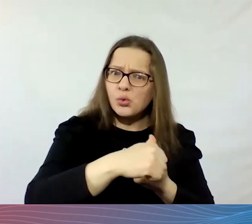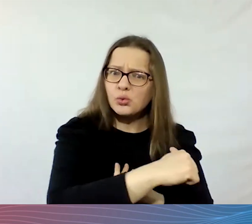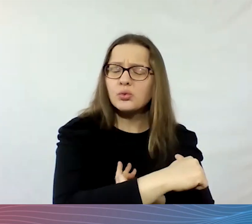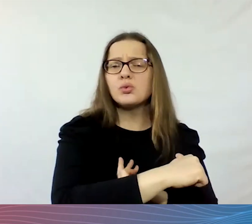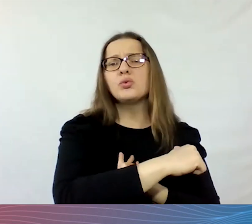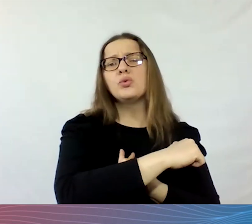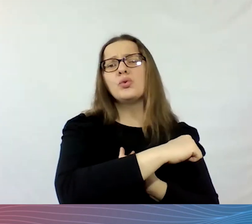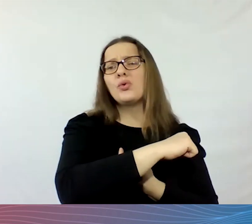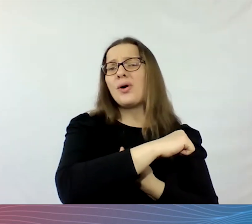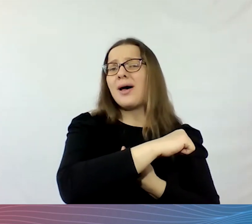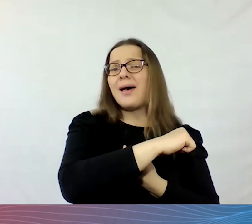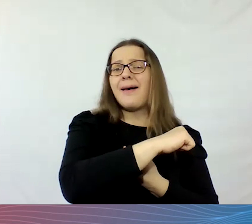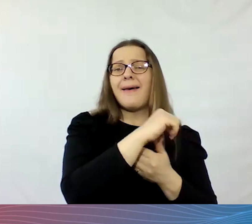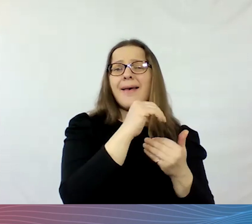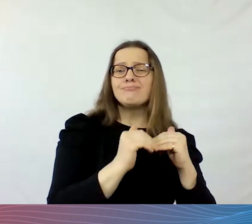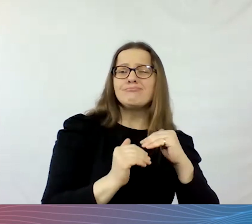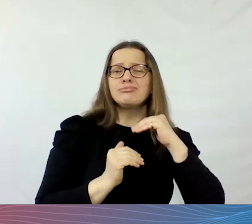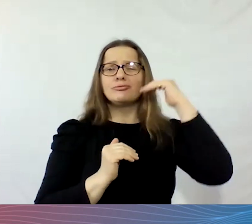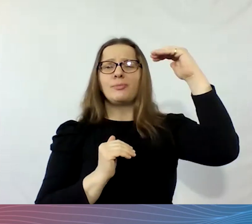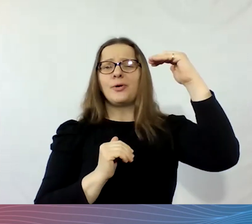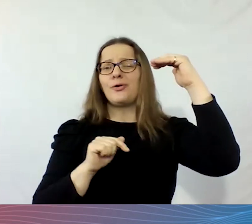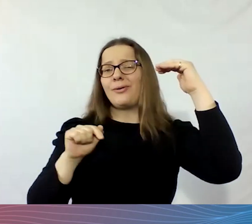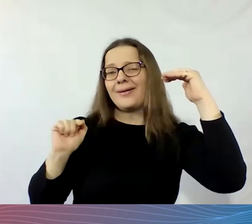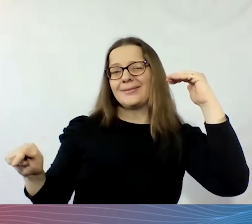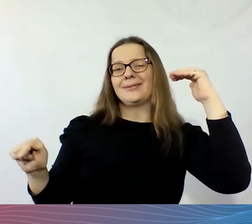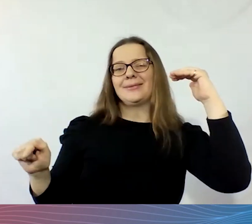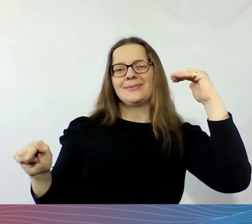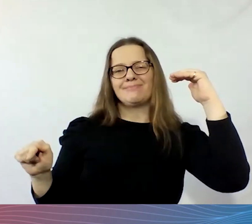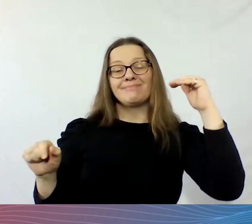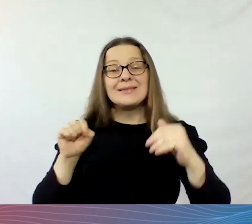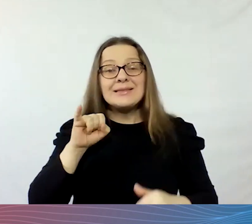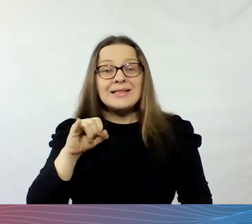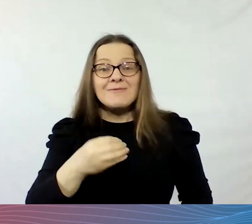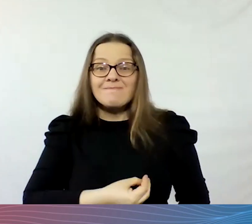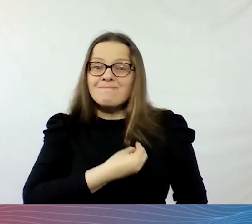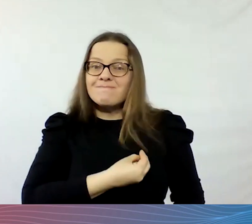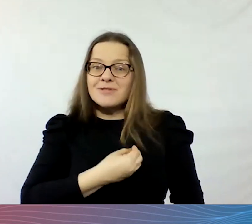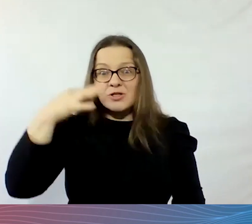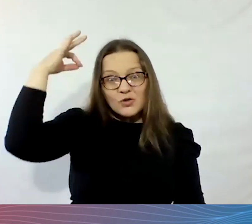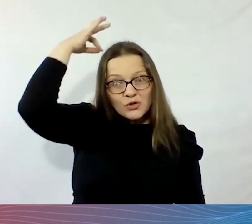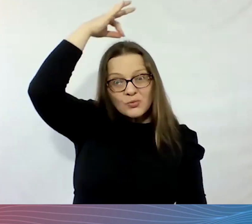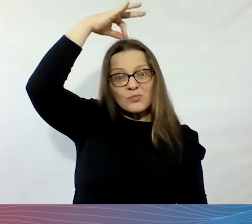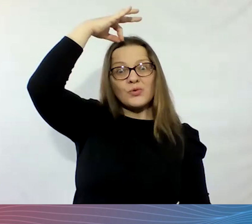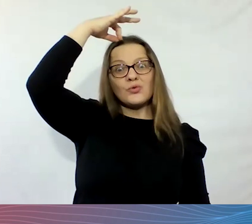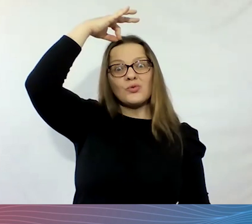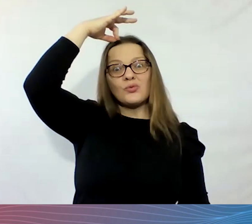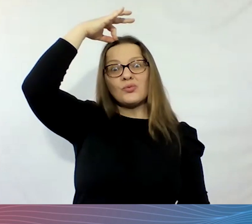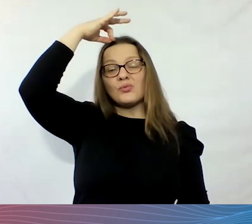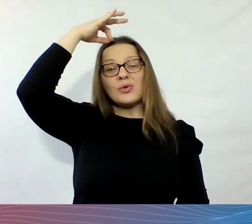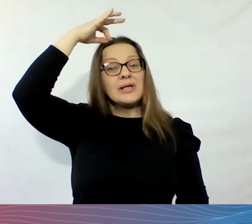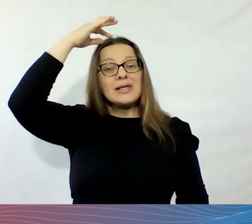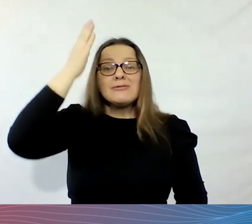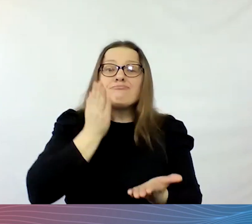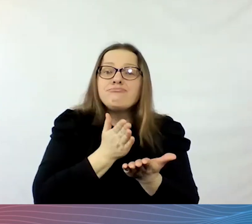aqui vem outro tipo de andar. Se vivemos no Espírito, andemos também no